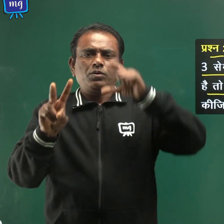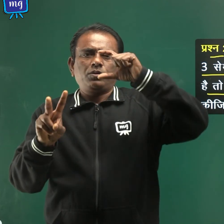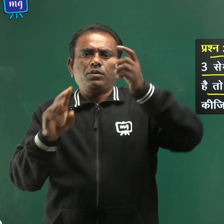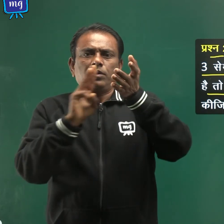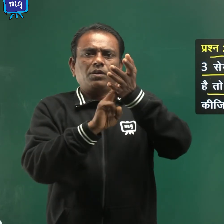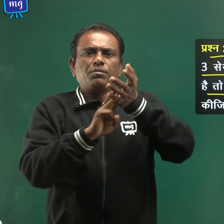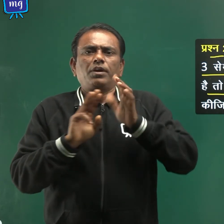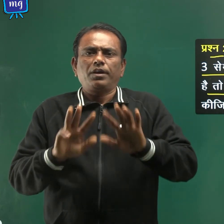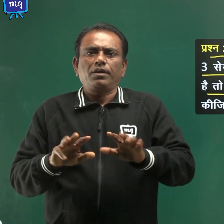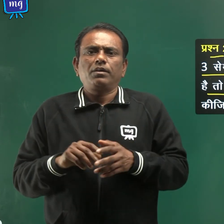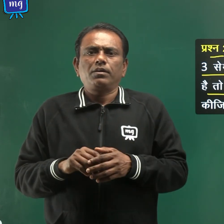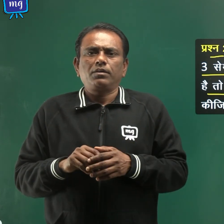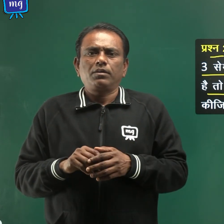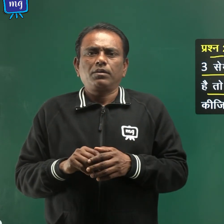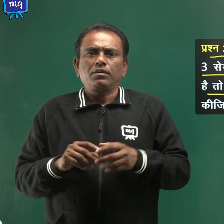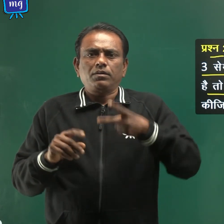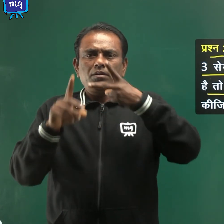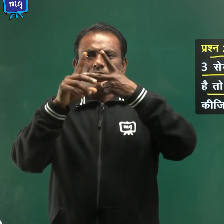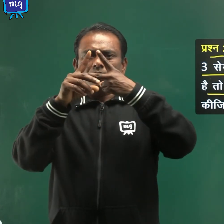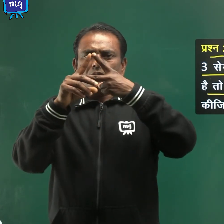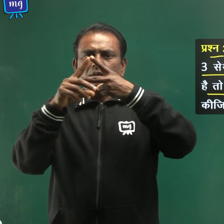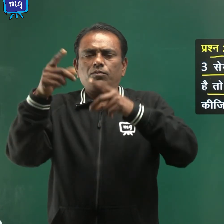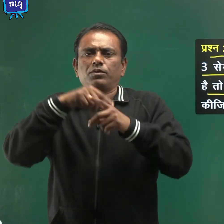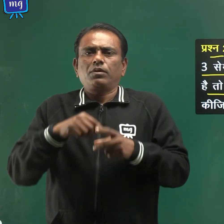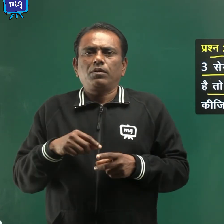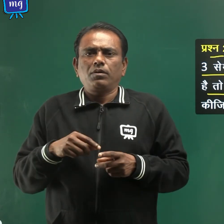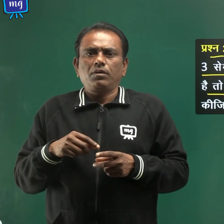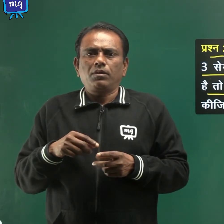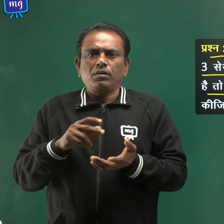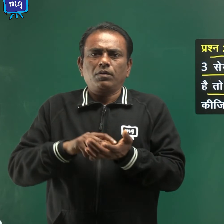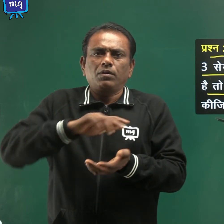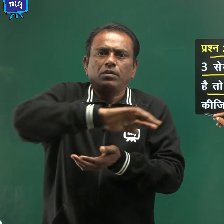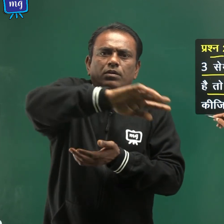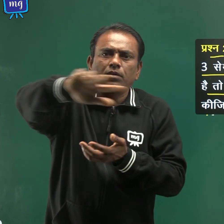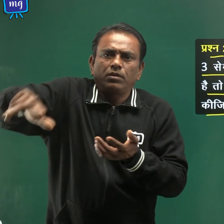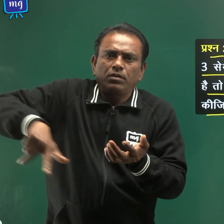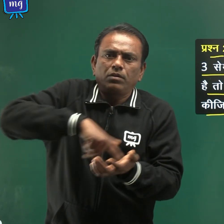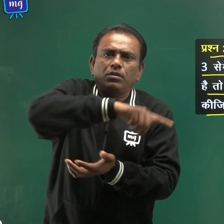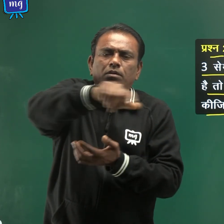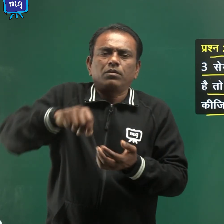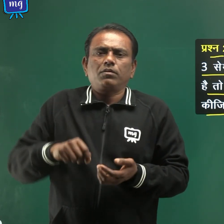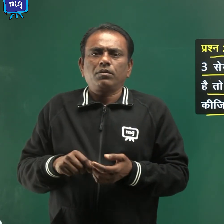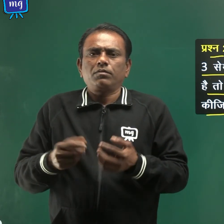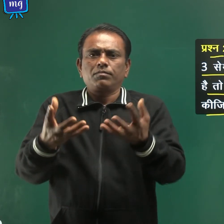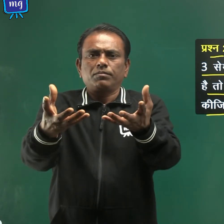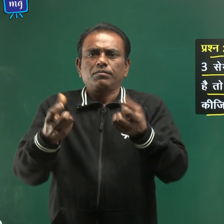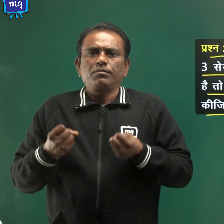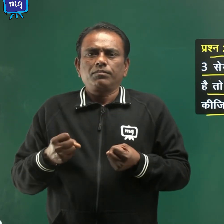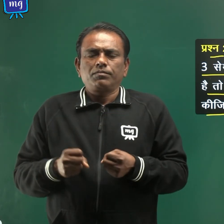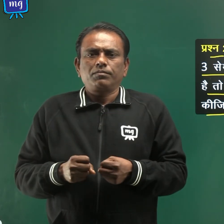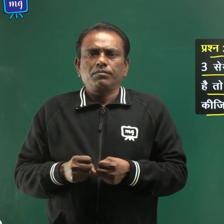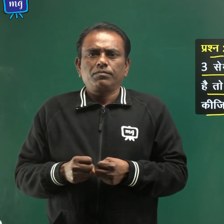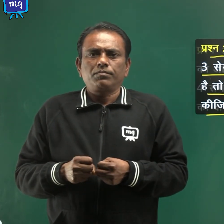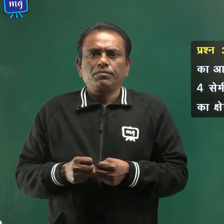तो और तरबूज का का क्षेत्रफल आ जाती थी जी